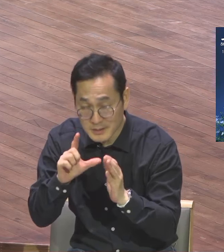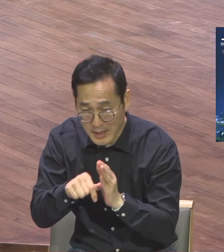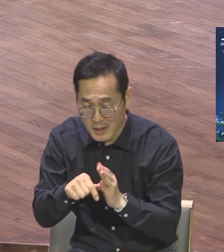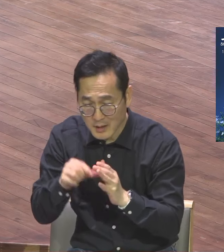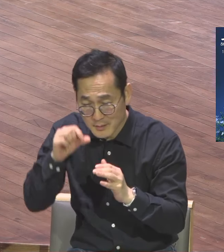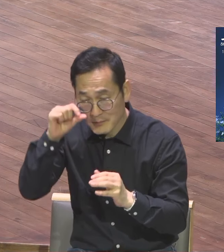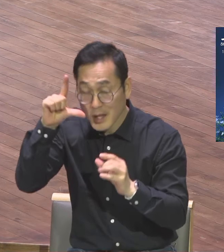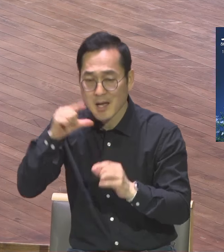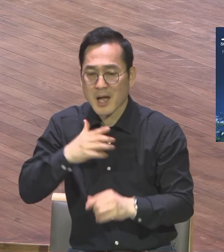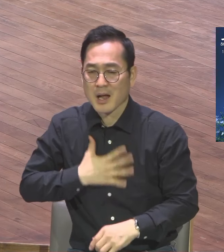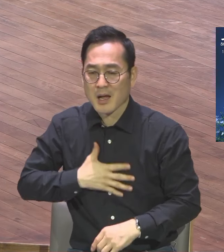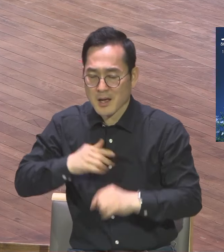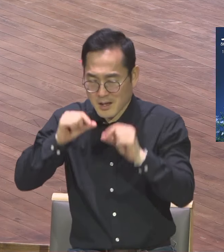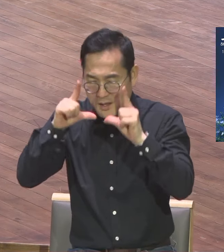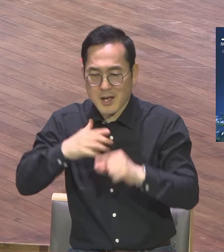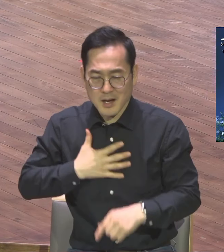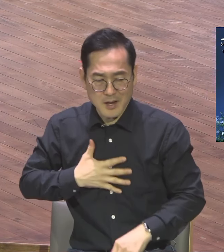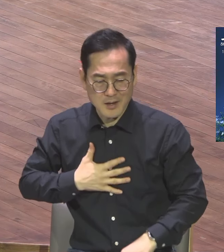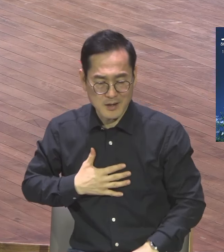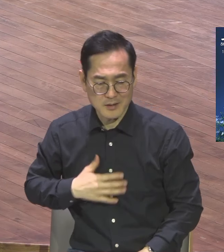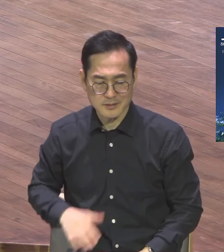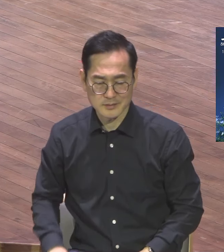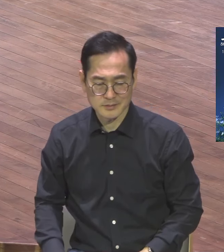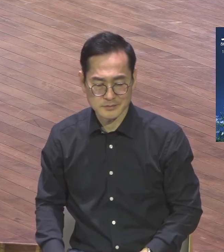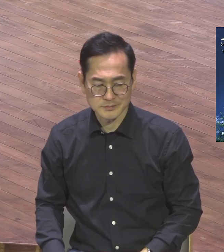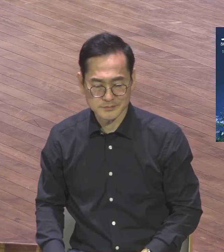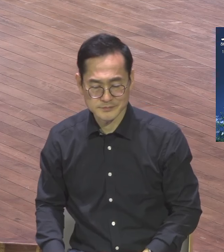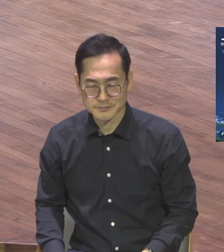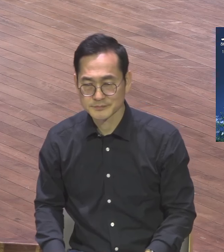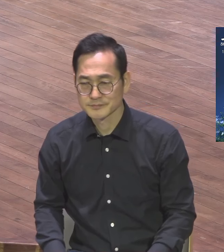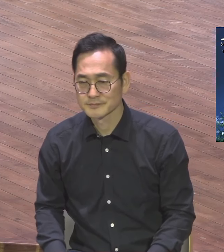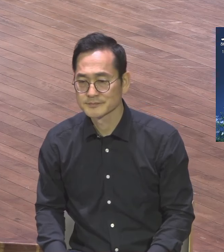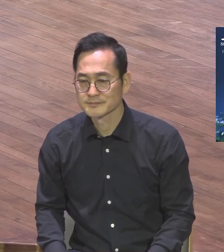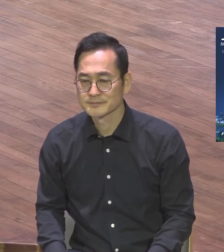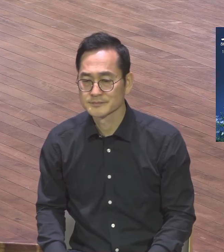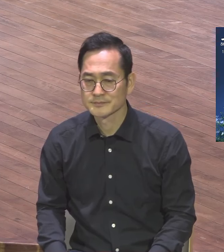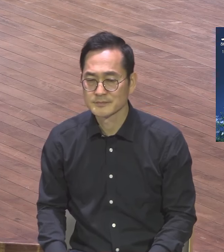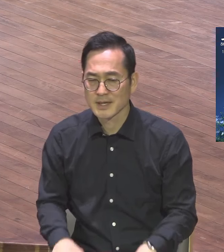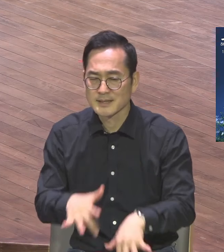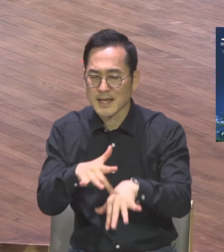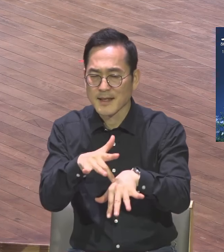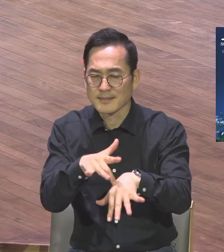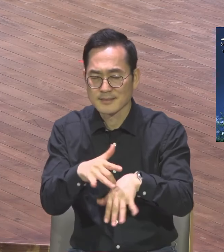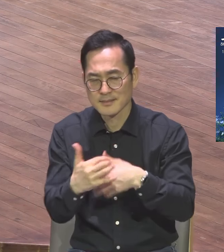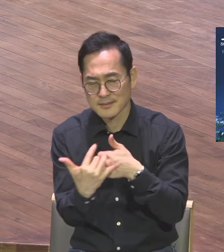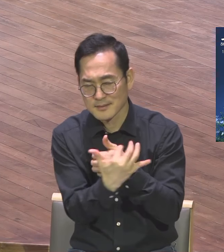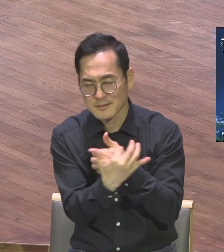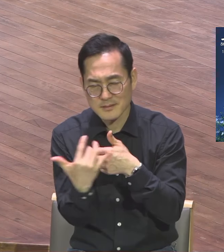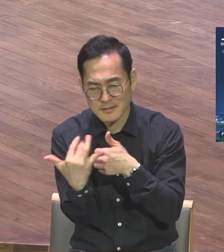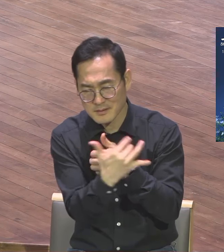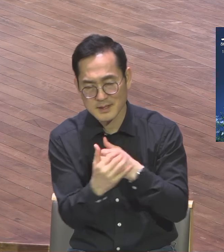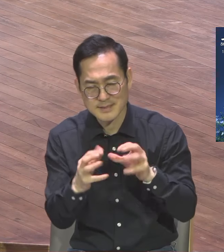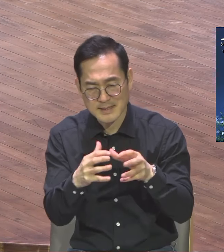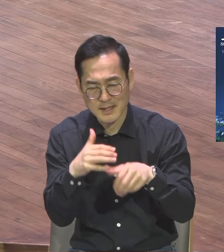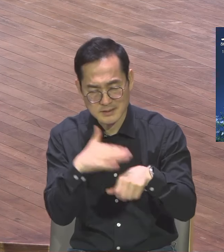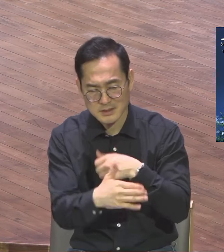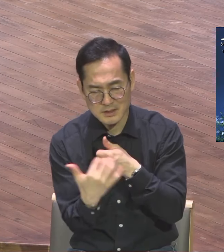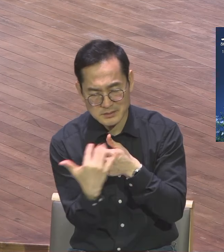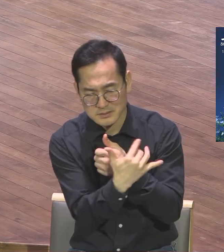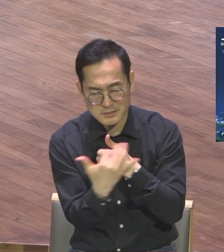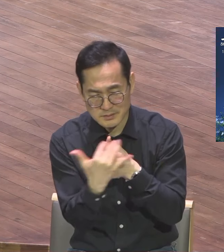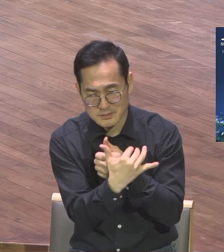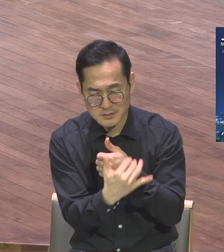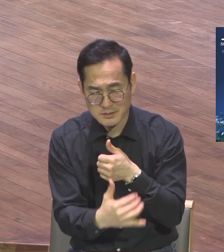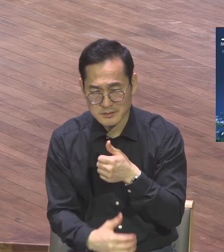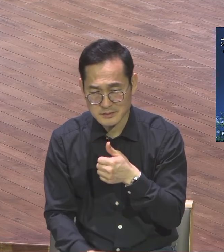쉽게 답이 나옵니다. 문제, 사건, 환경 때문에 절대 속지 않습니다. 사단의 온갖 공격, 분별하는